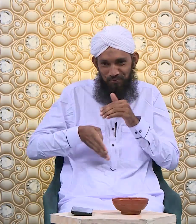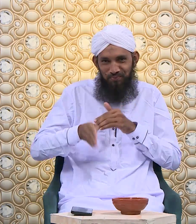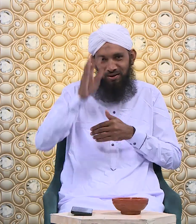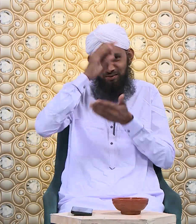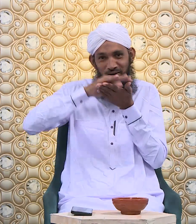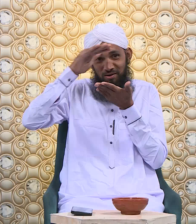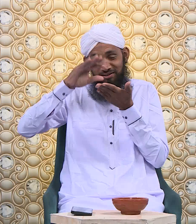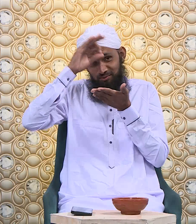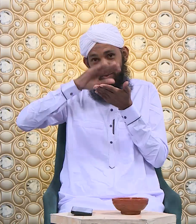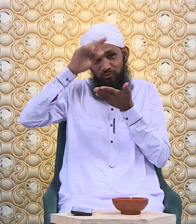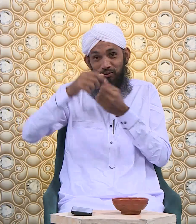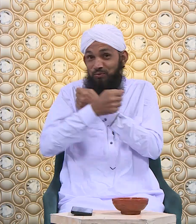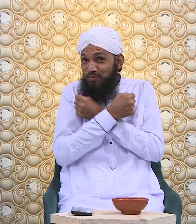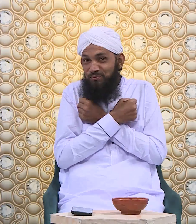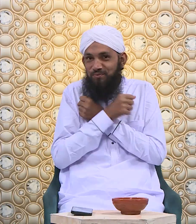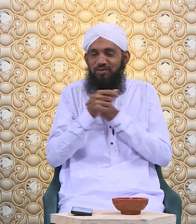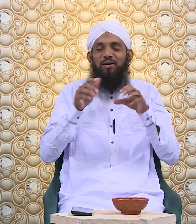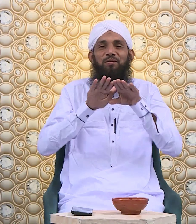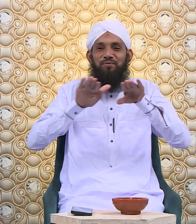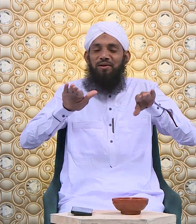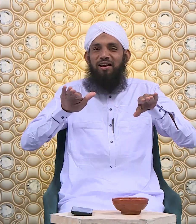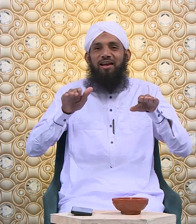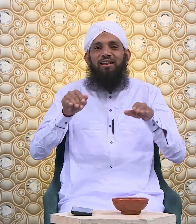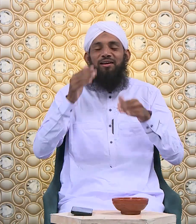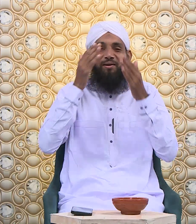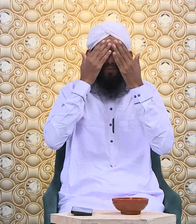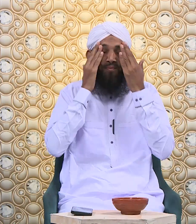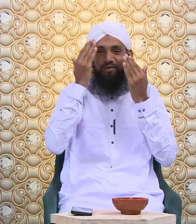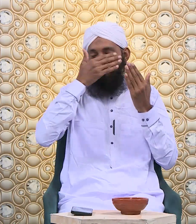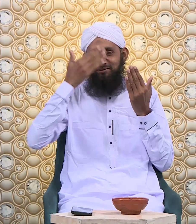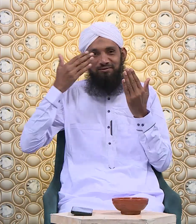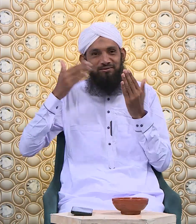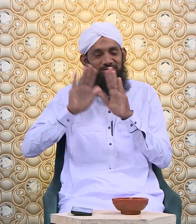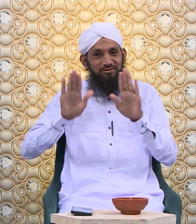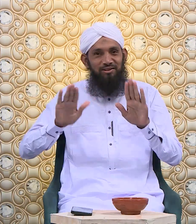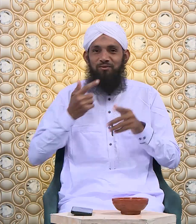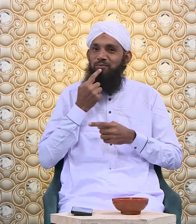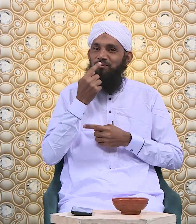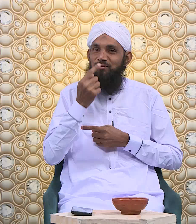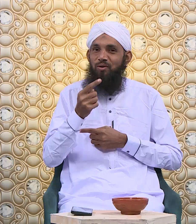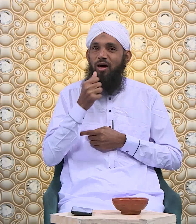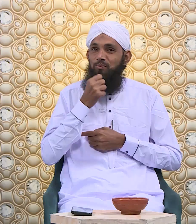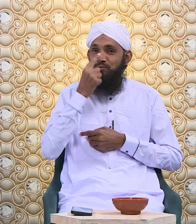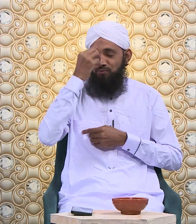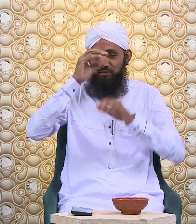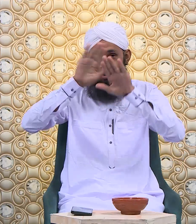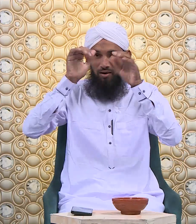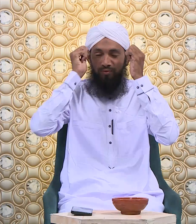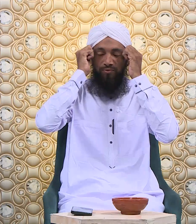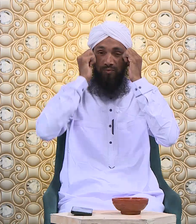لائے اور دونوں کو الگ الگ کیا اور ان کے چہروں کو صاف کیا اور فرمایا میرے ماں باپ تم پر قربان تم اللہ پاک کے